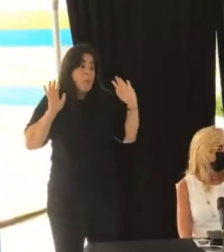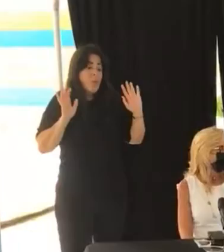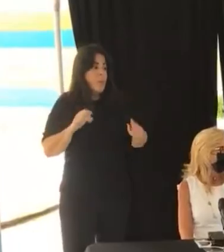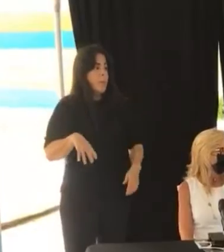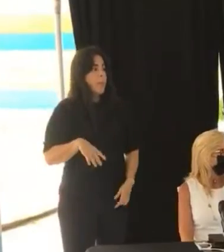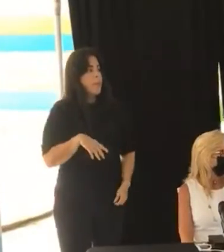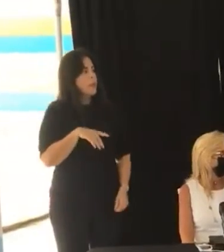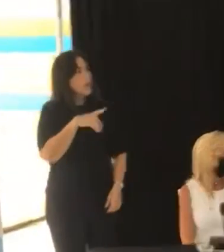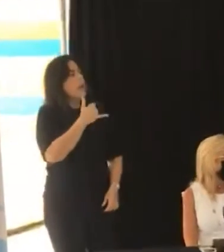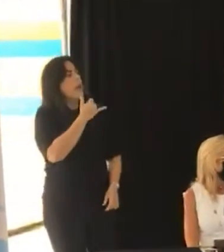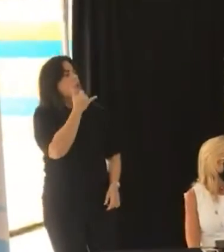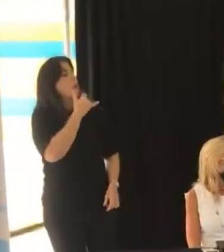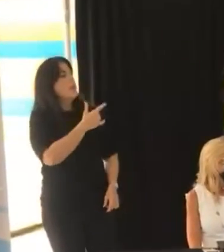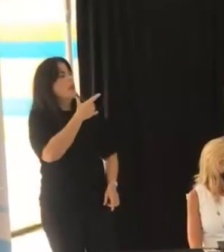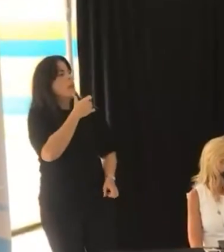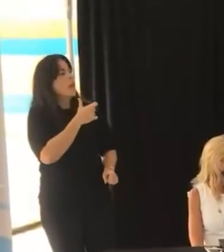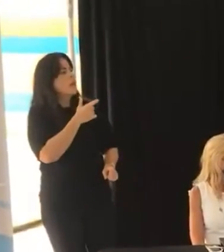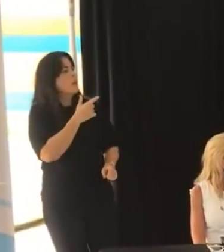ciertamente...